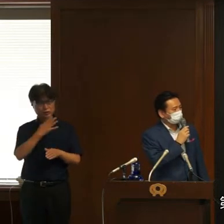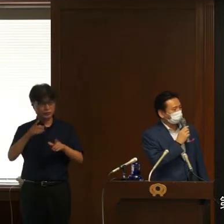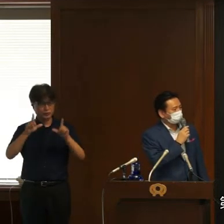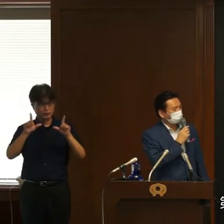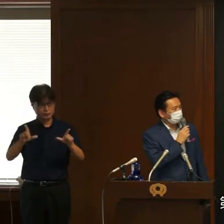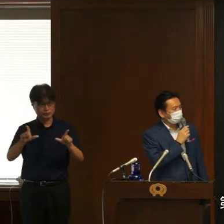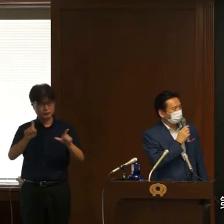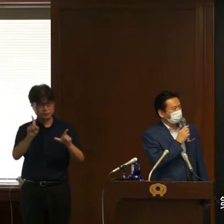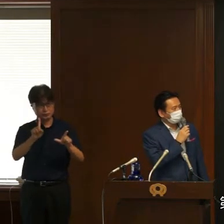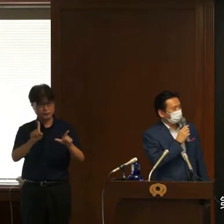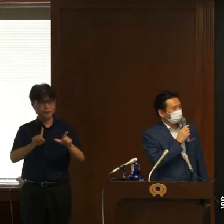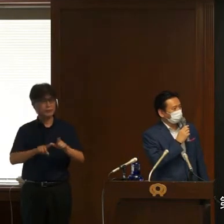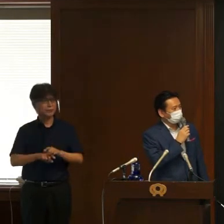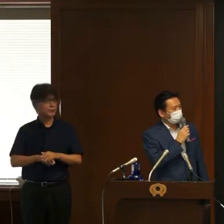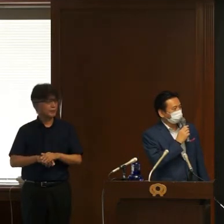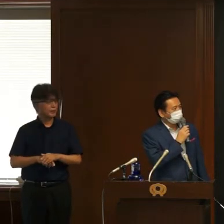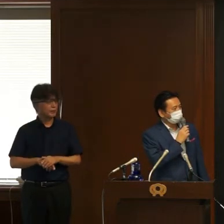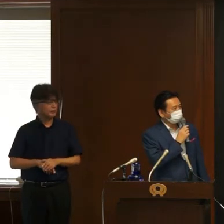弾は、